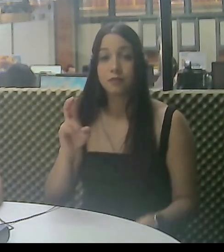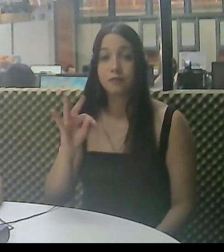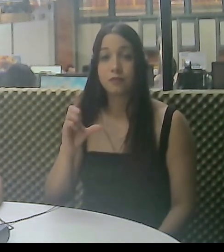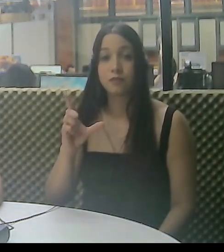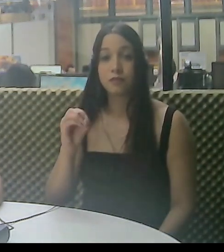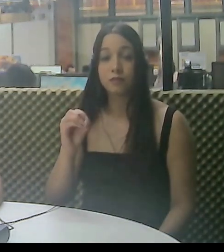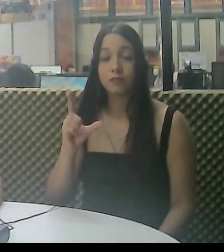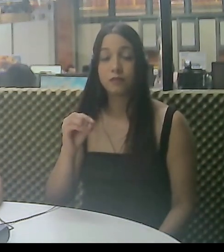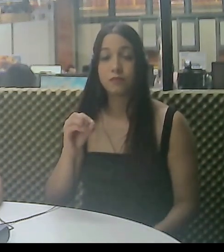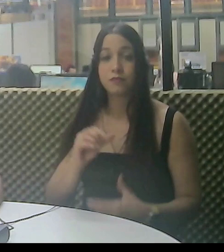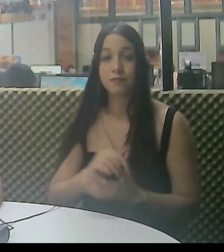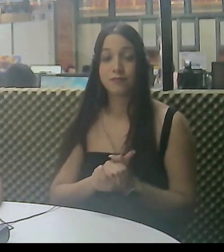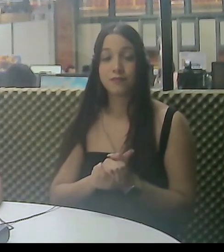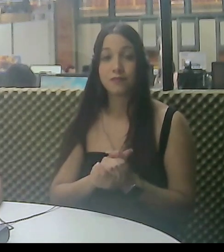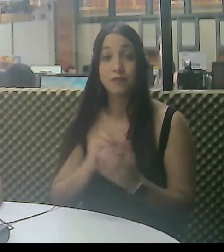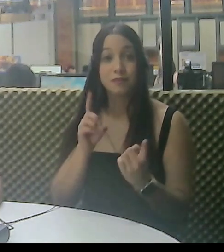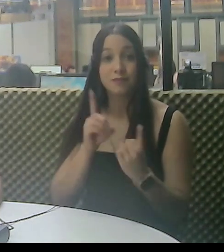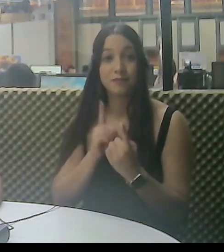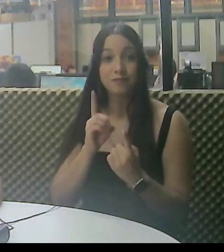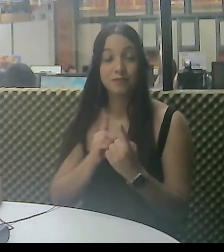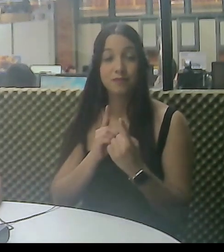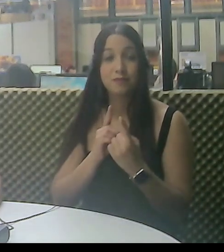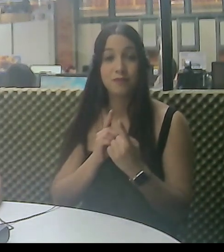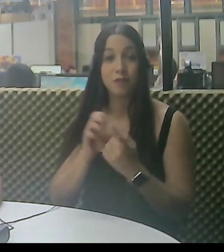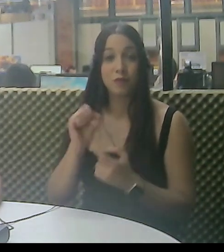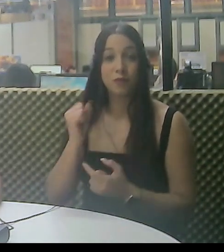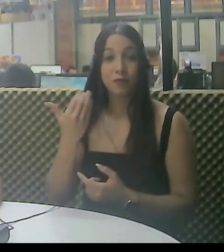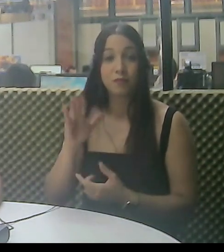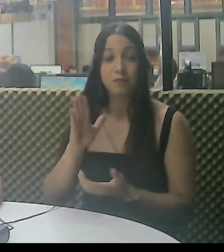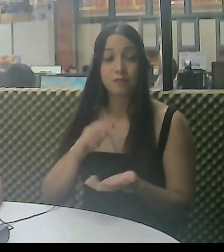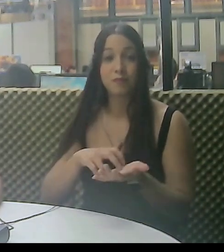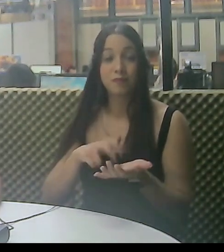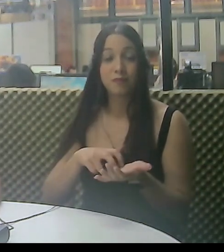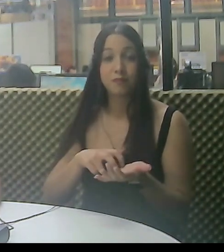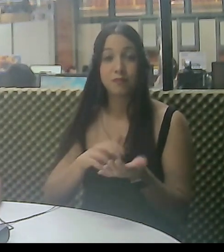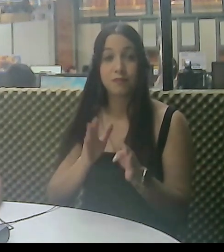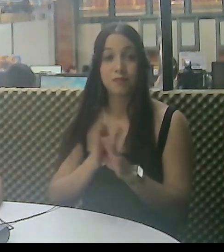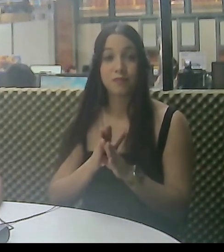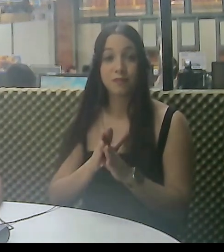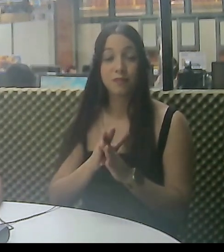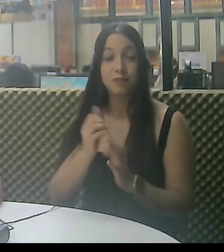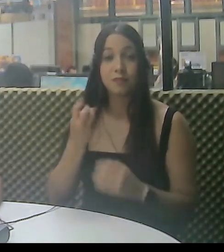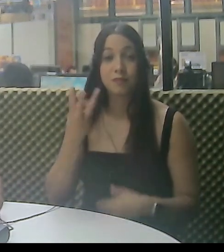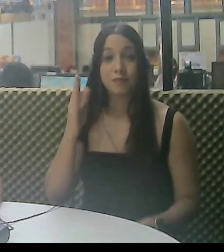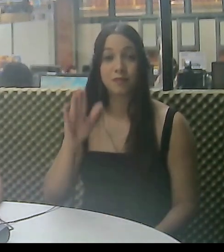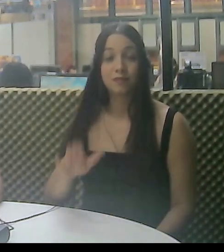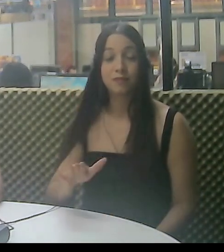Antônio Borges. Lembrando, o atendimento acontece das 8h30 da manhã à 1 da tarde.